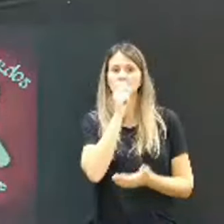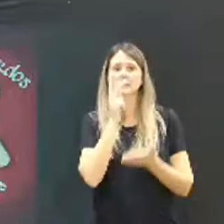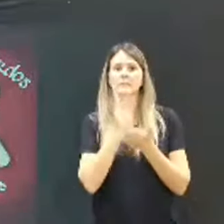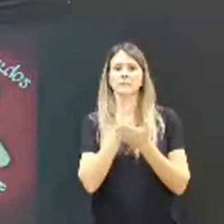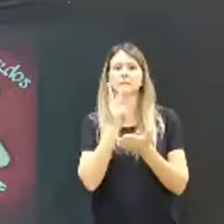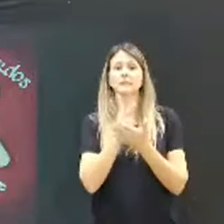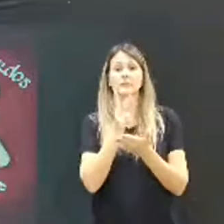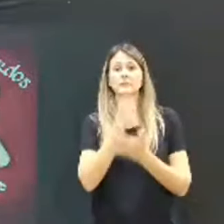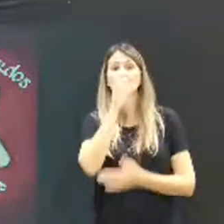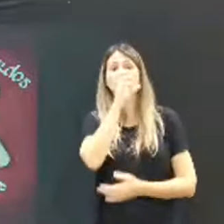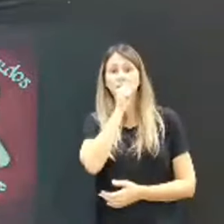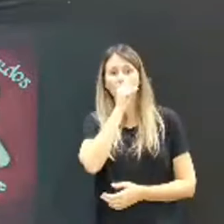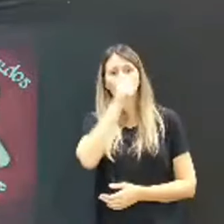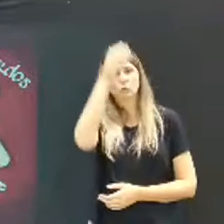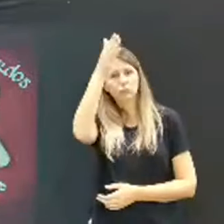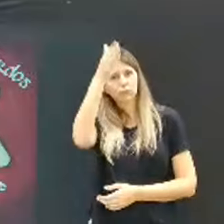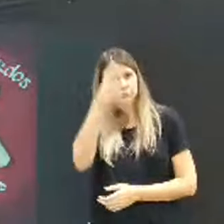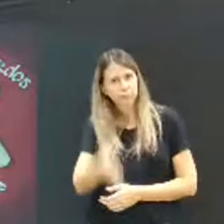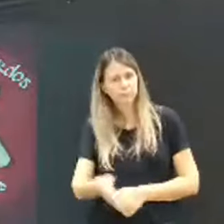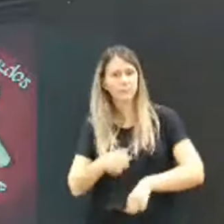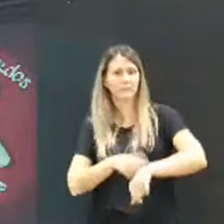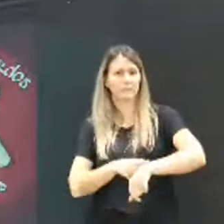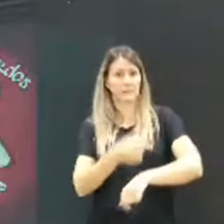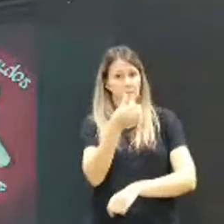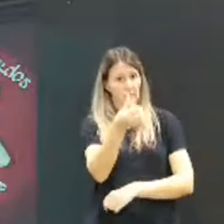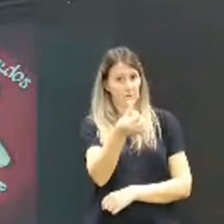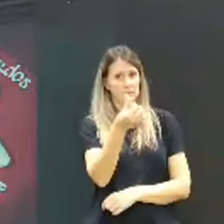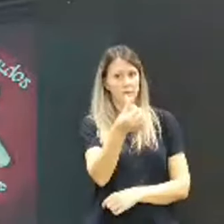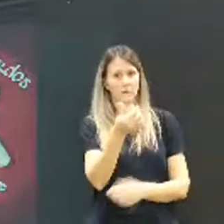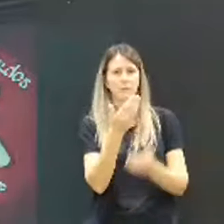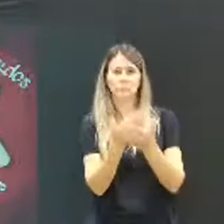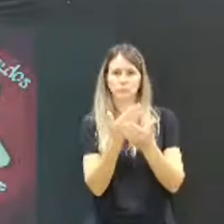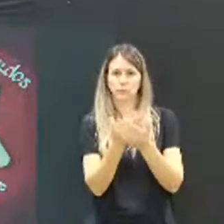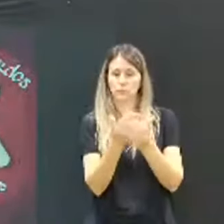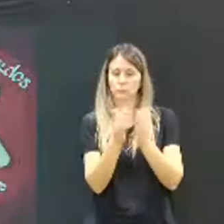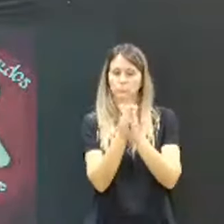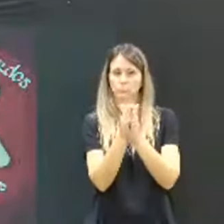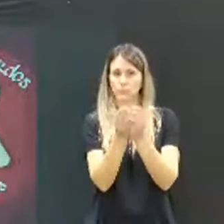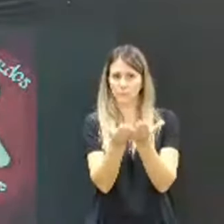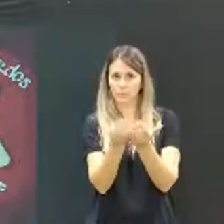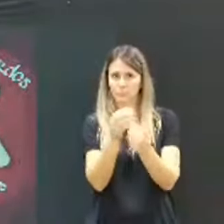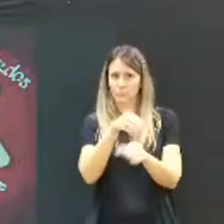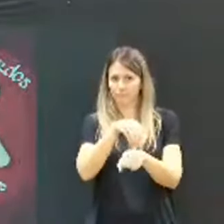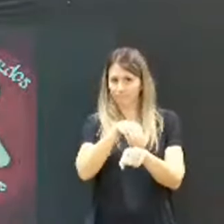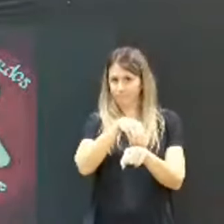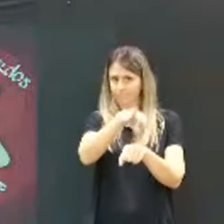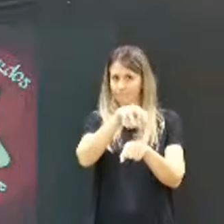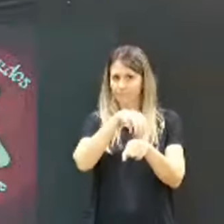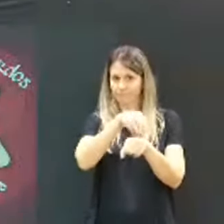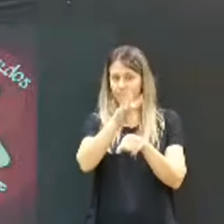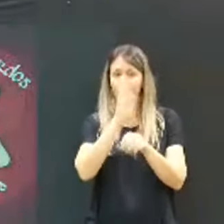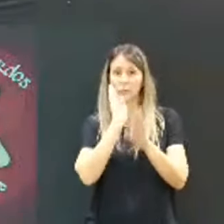Sábado, você sabe que sábado, né, sempre às 6 horas da tarde, nós temos o estudo da palavra,